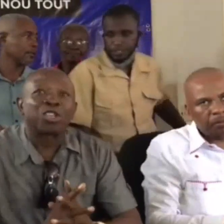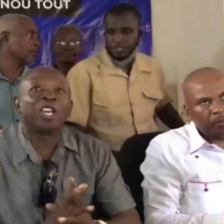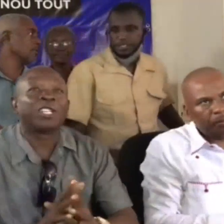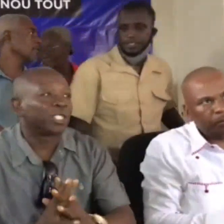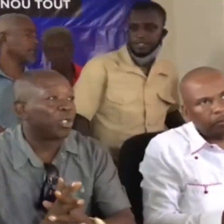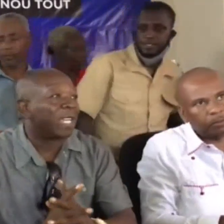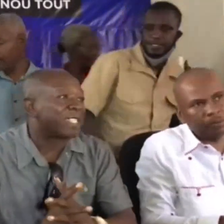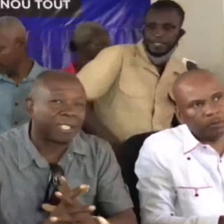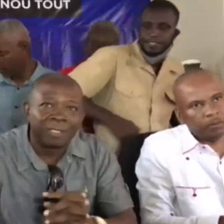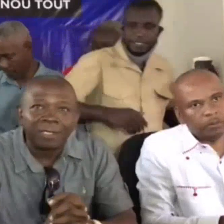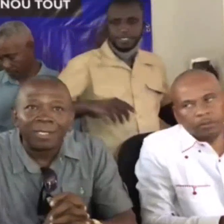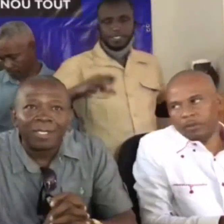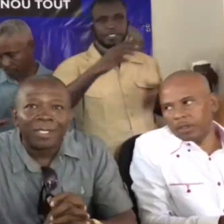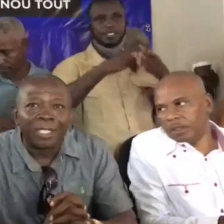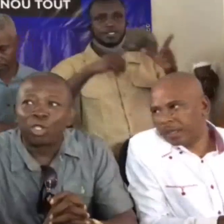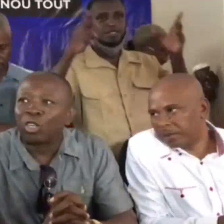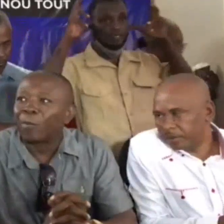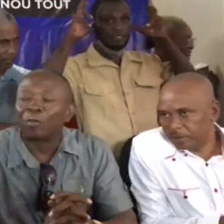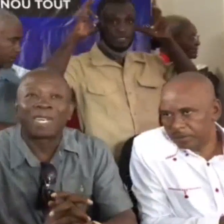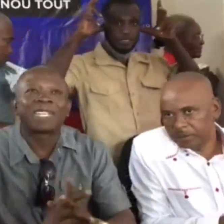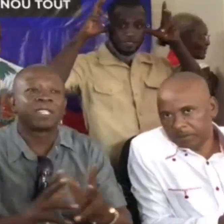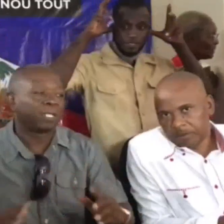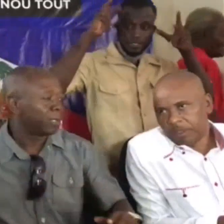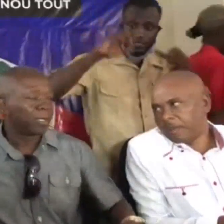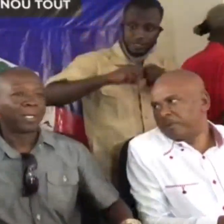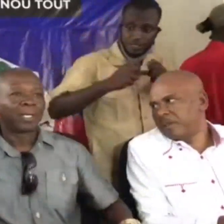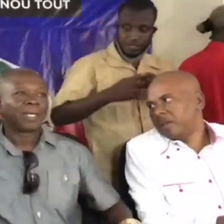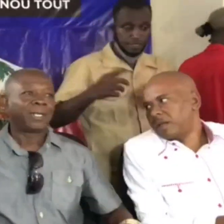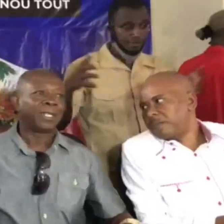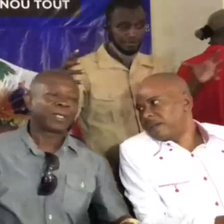C'est nos chers journalistes qui ont toujours répondu présent